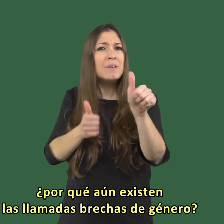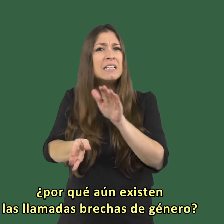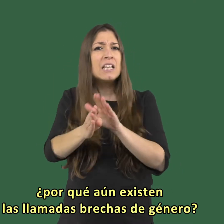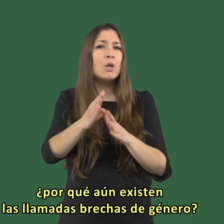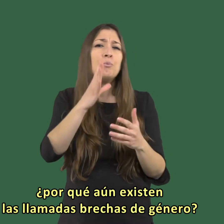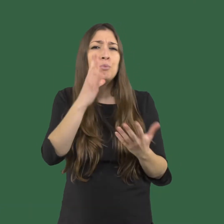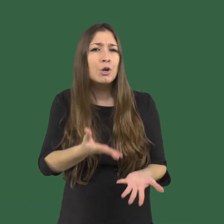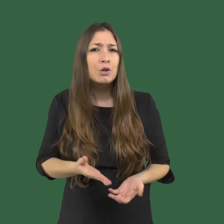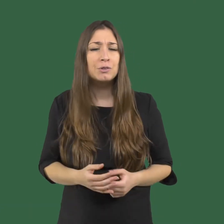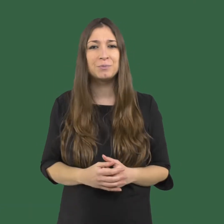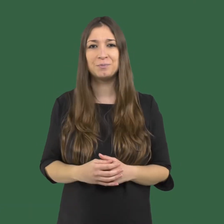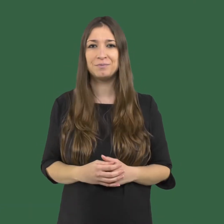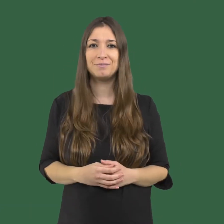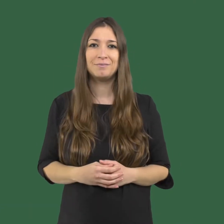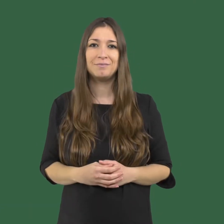brechas de género?